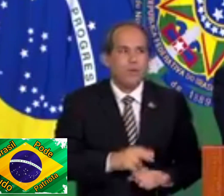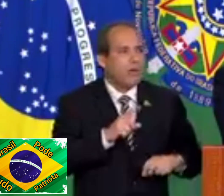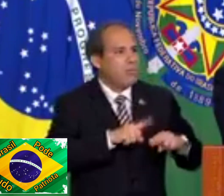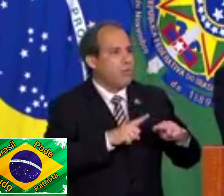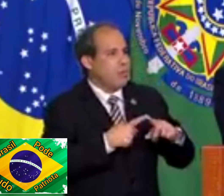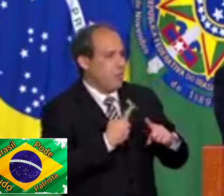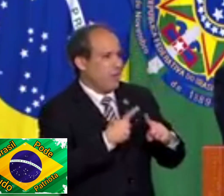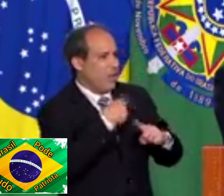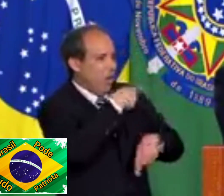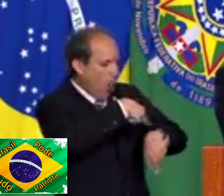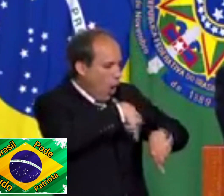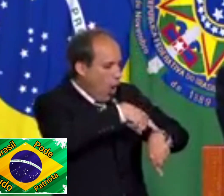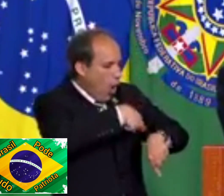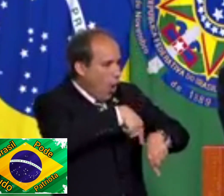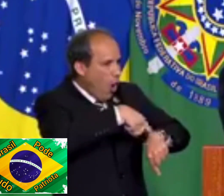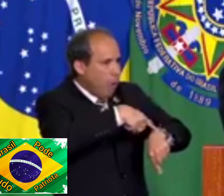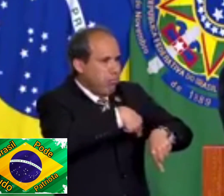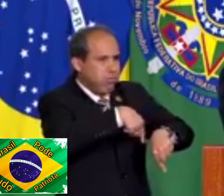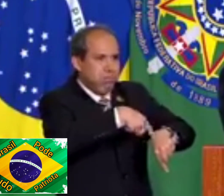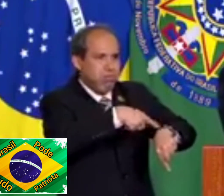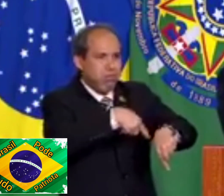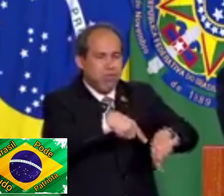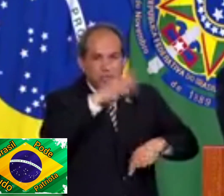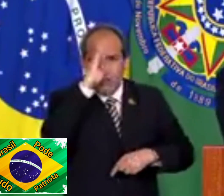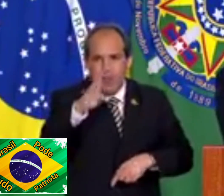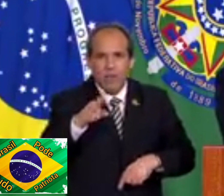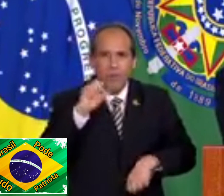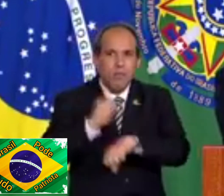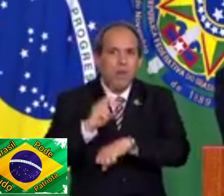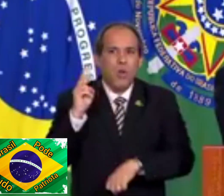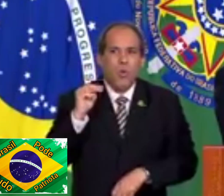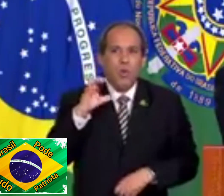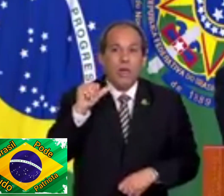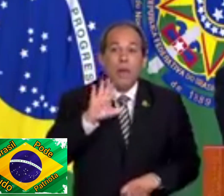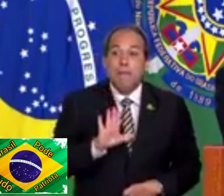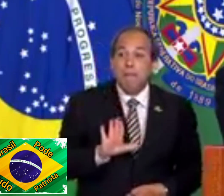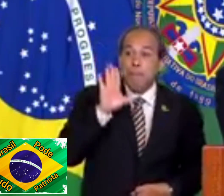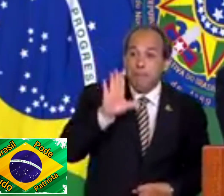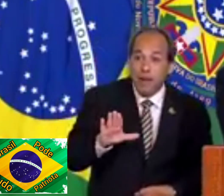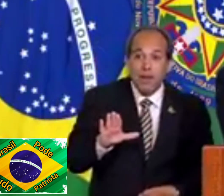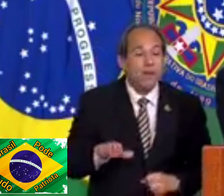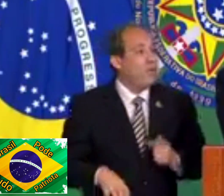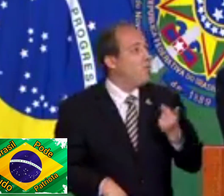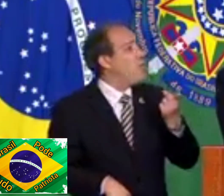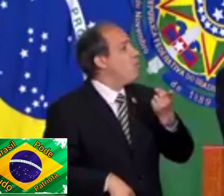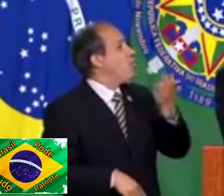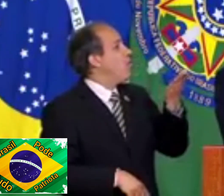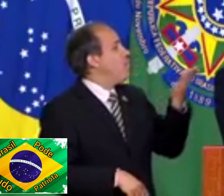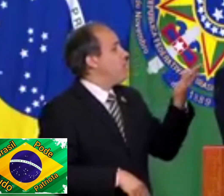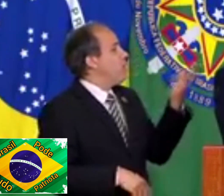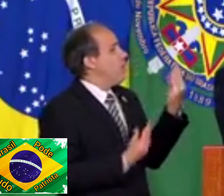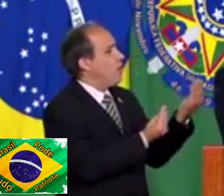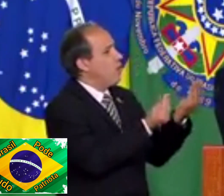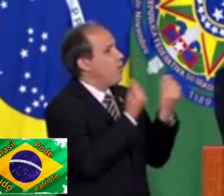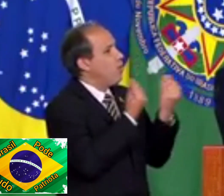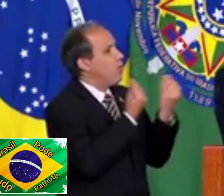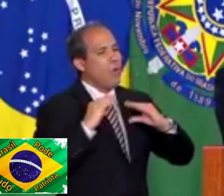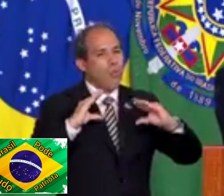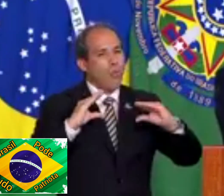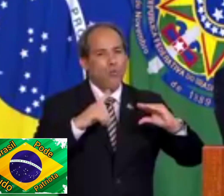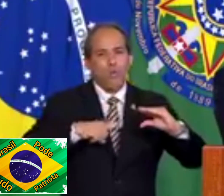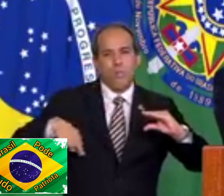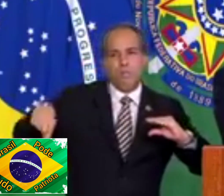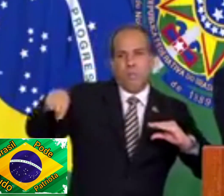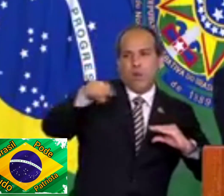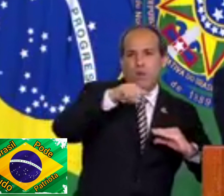hora para absolutamente nada, mas vocês nos confortam. E a certeza,